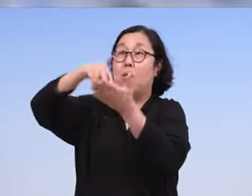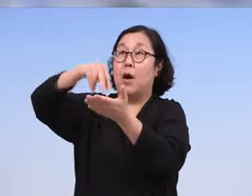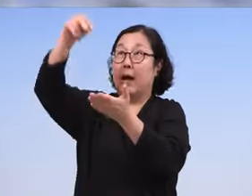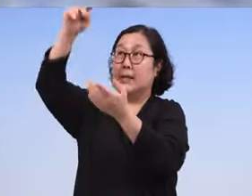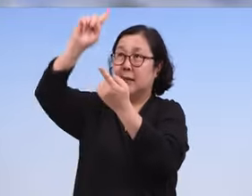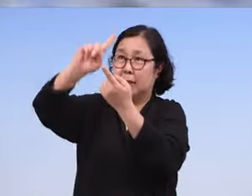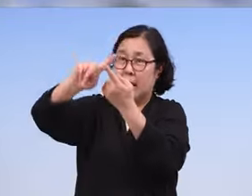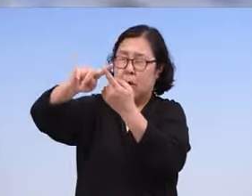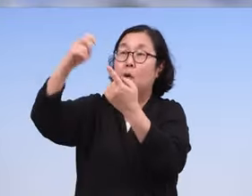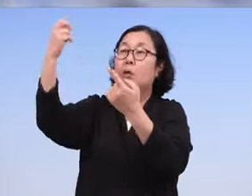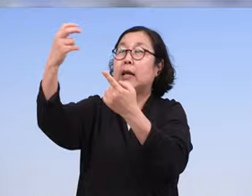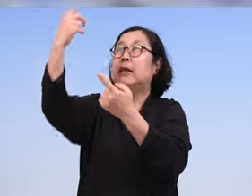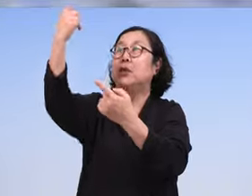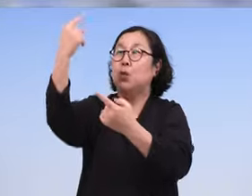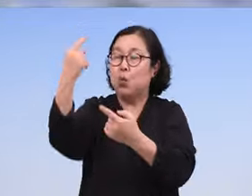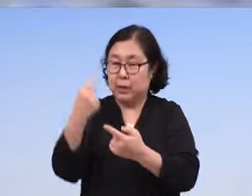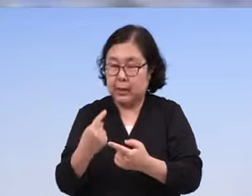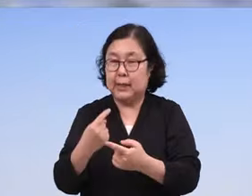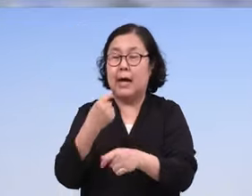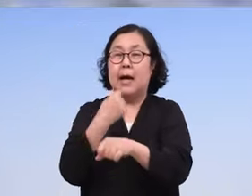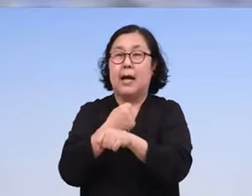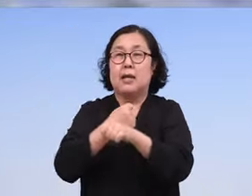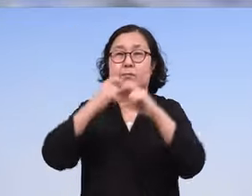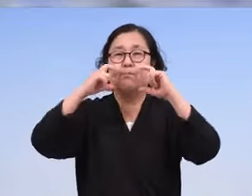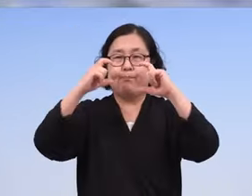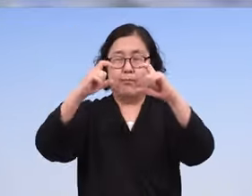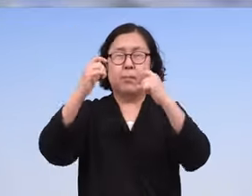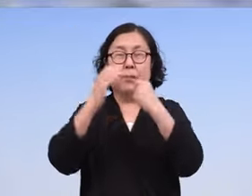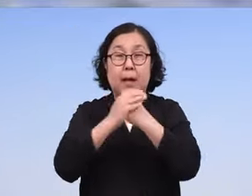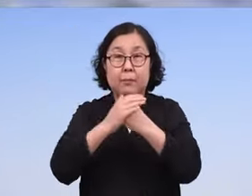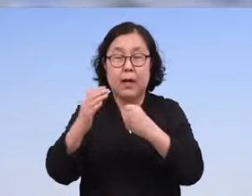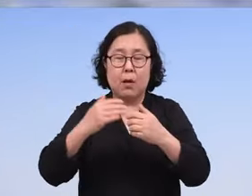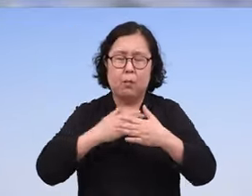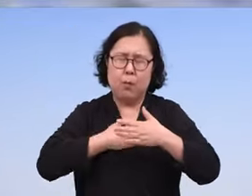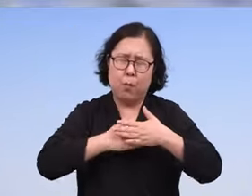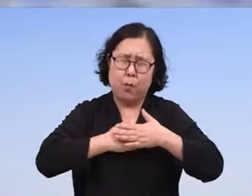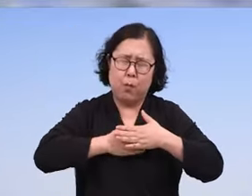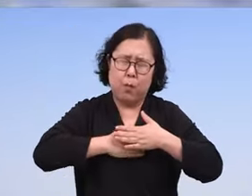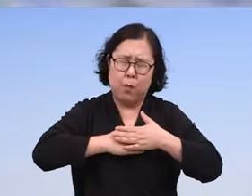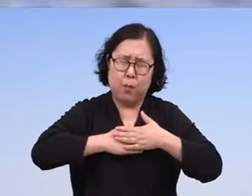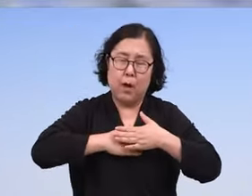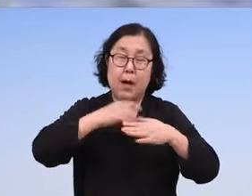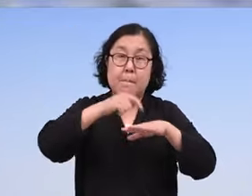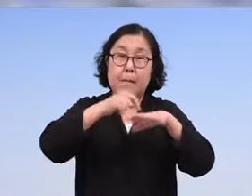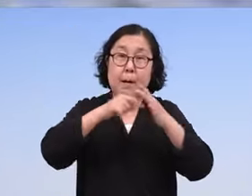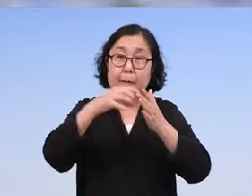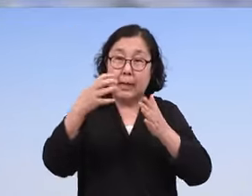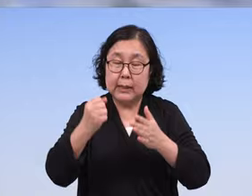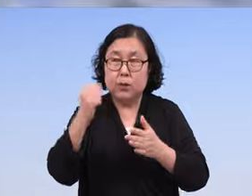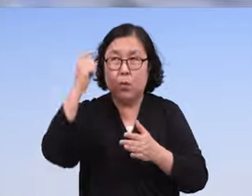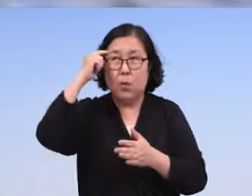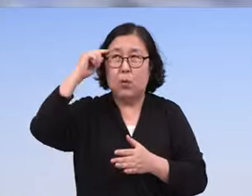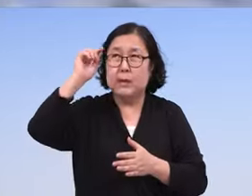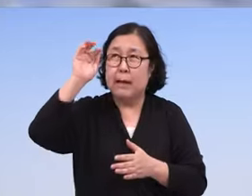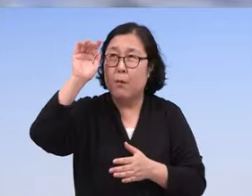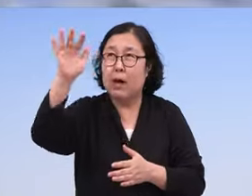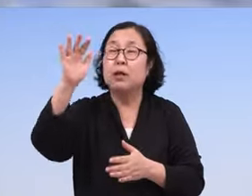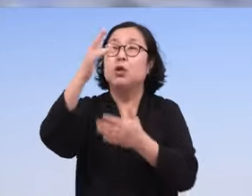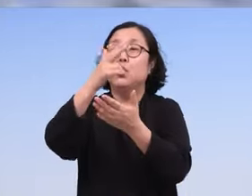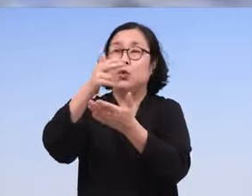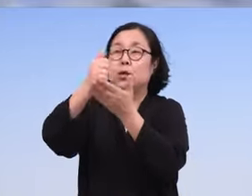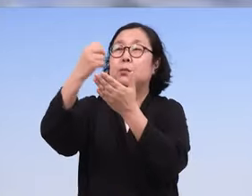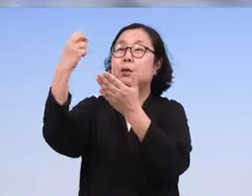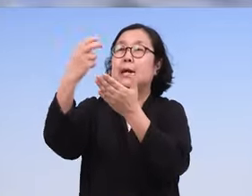그대로 오시리라 하였느니라, 이 말씀이 선포되었기 때문에 설레이는 마음으로 그 사랑하는 주님,